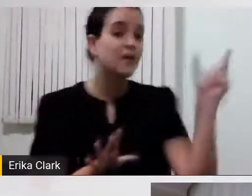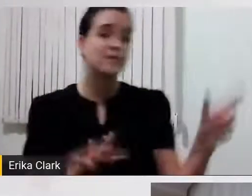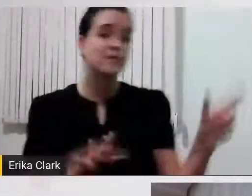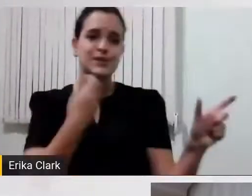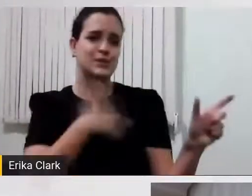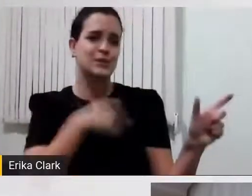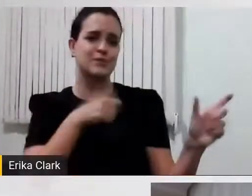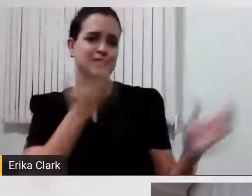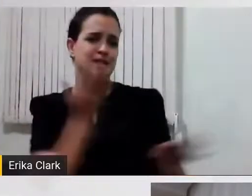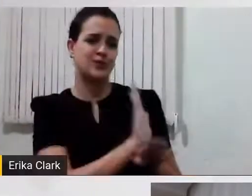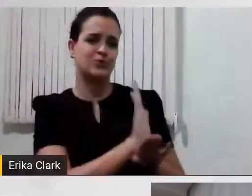empático,